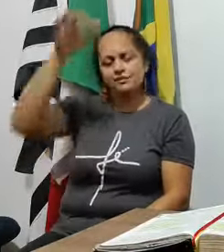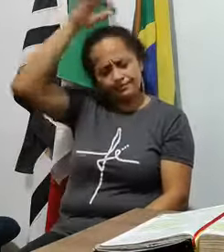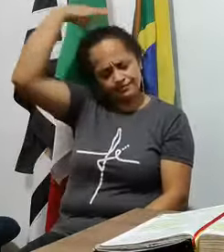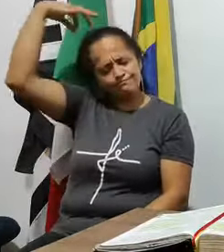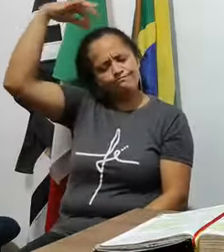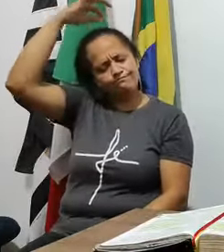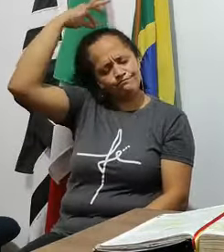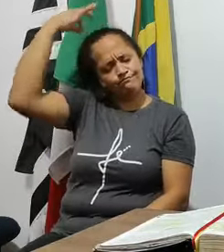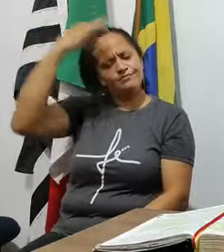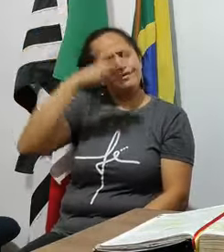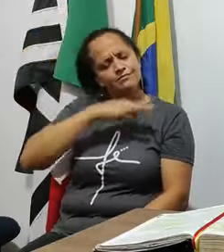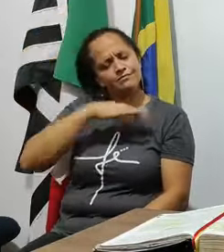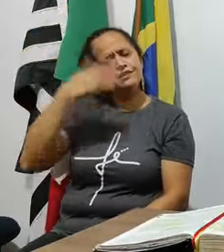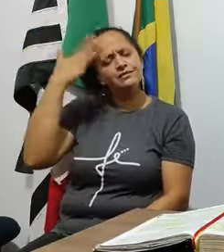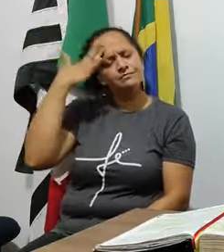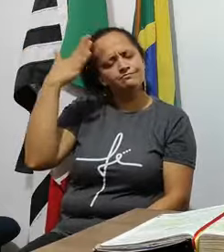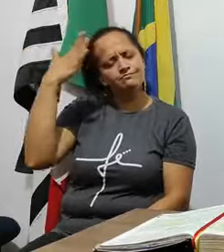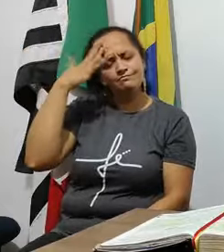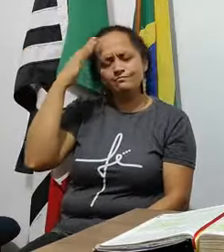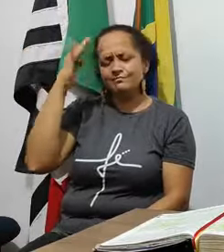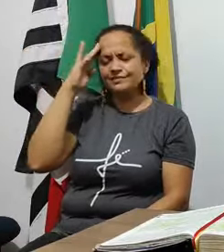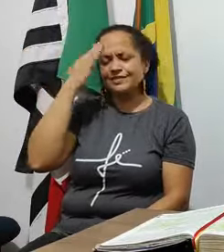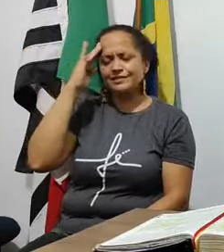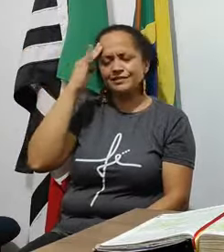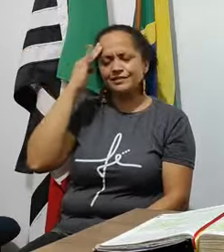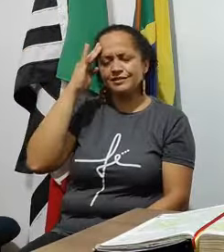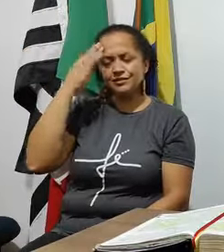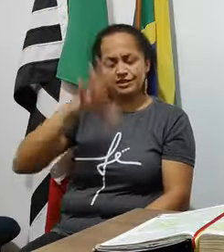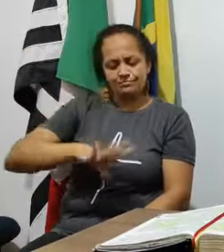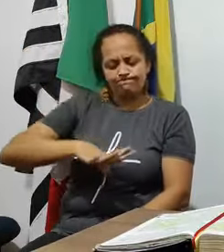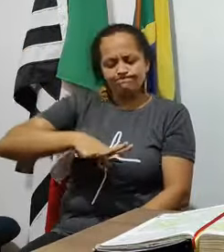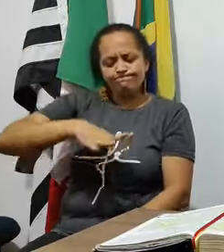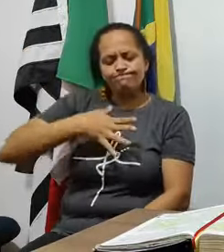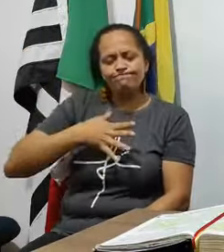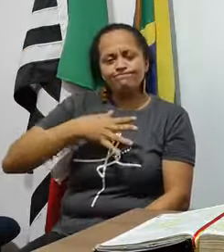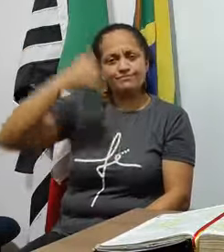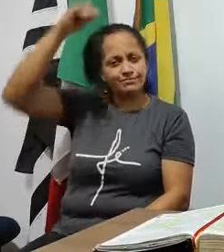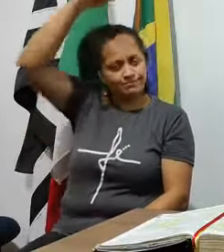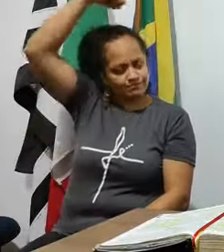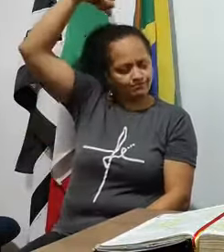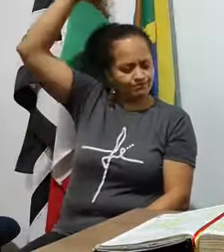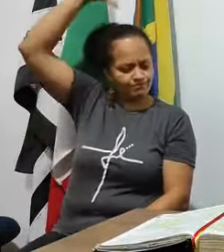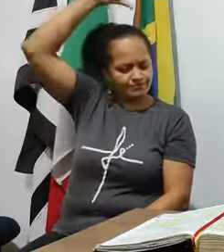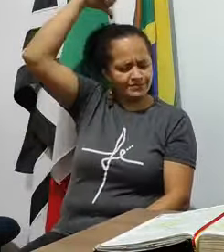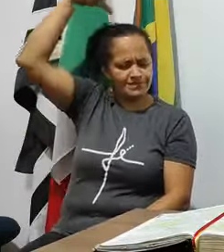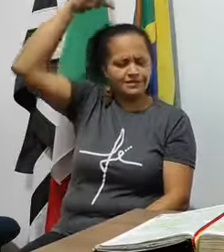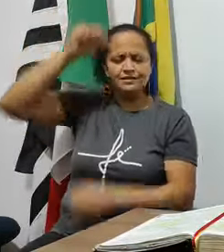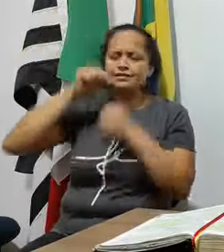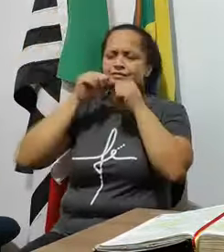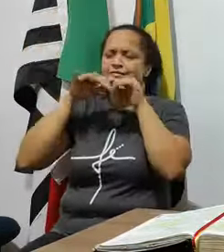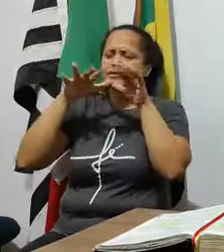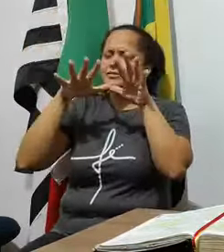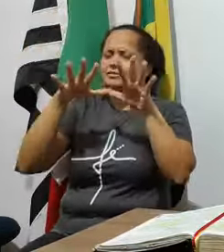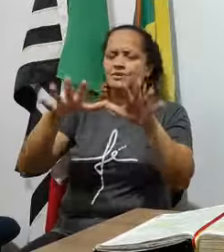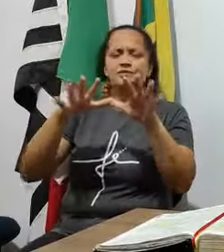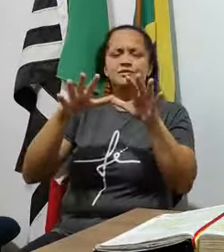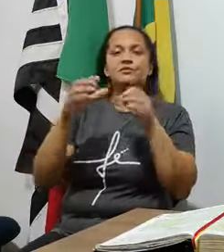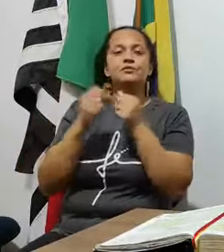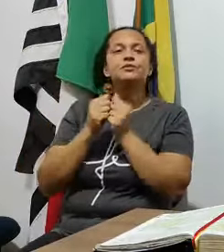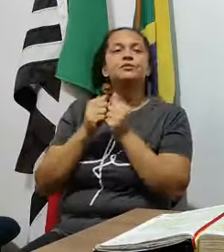dê entendimento, me dê, Senhor, ousadia, unção. Abençoa grandemente,